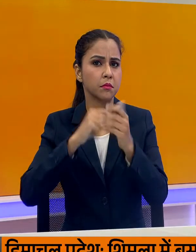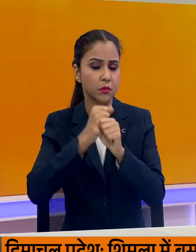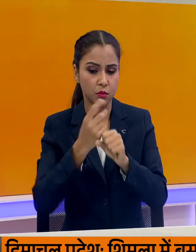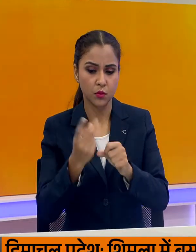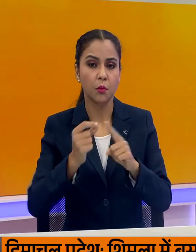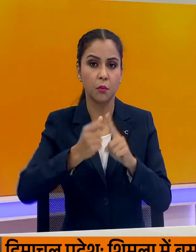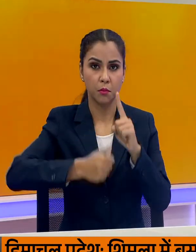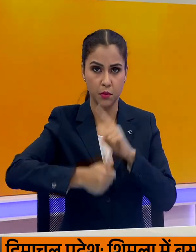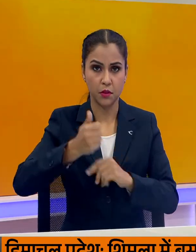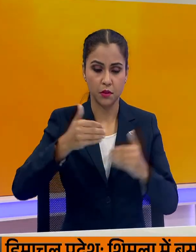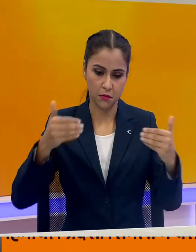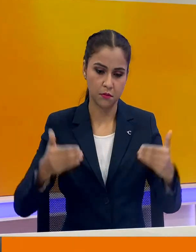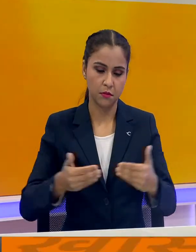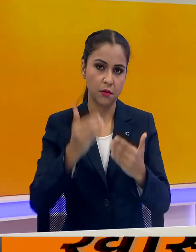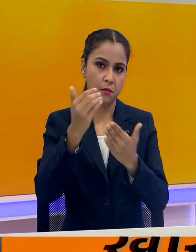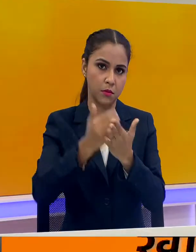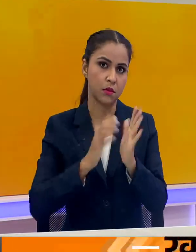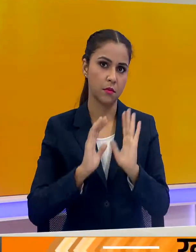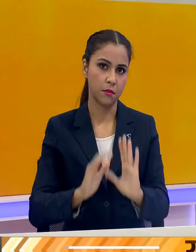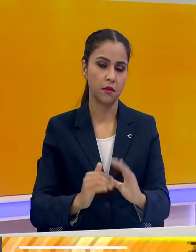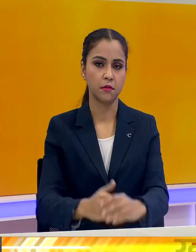मुलाकात करने का कार्यक्रम है।